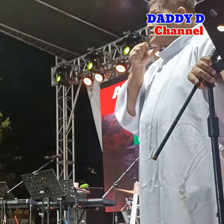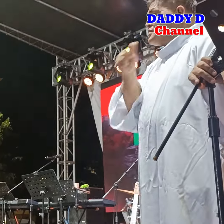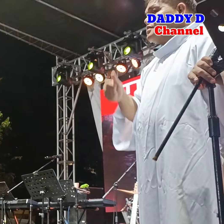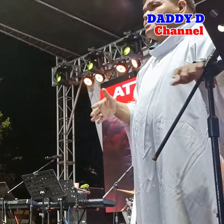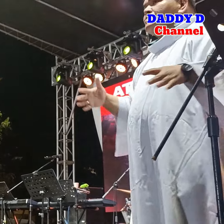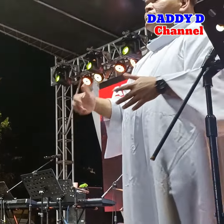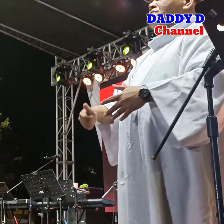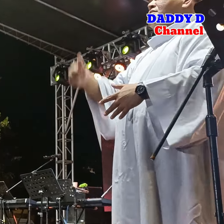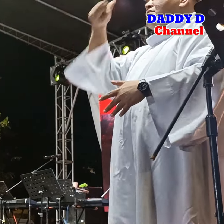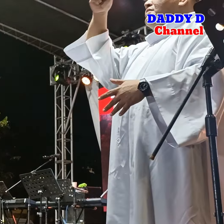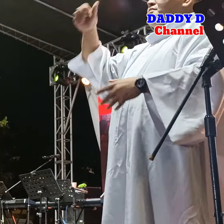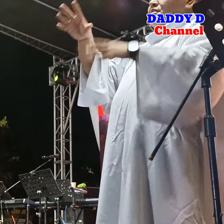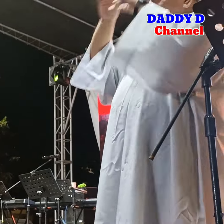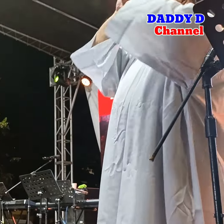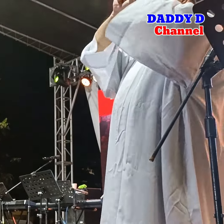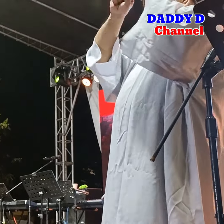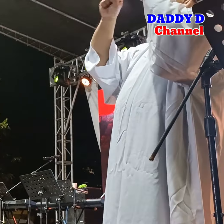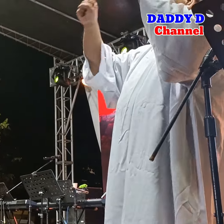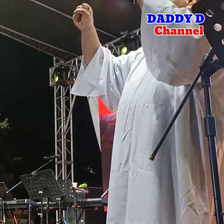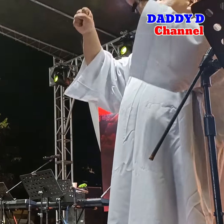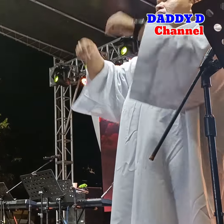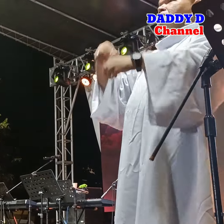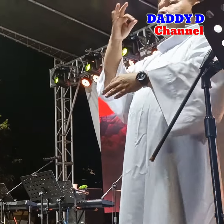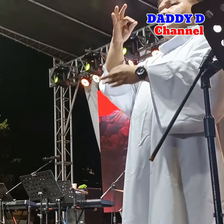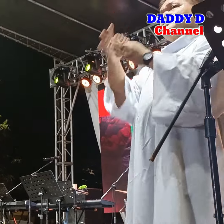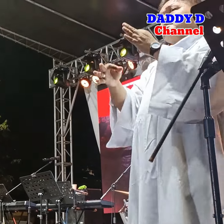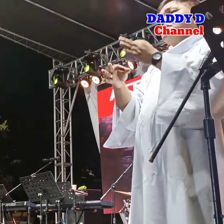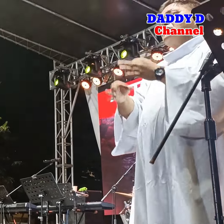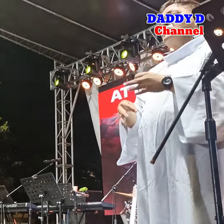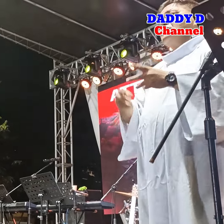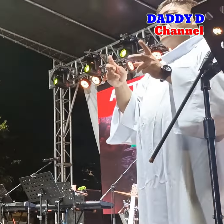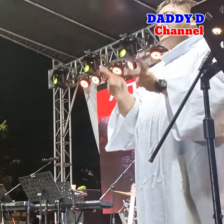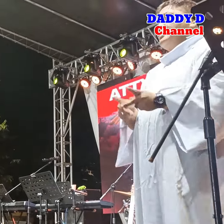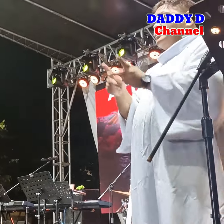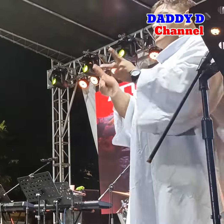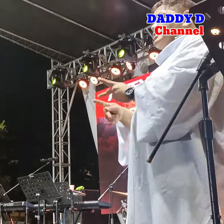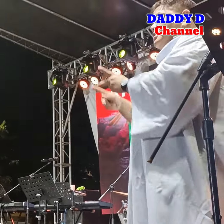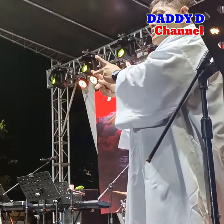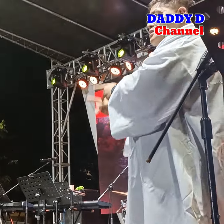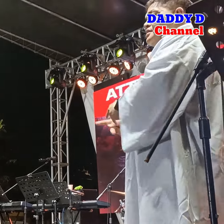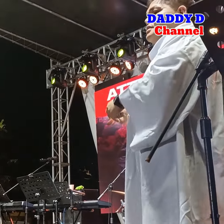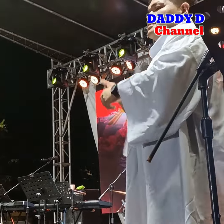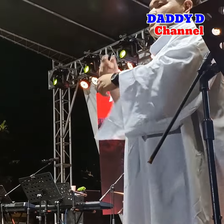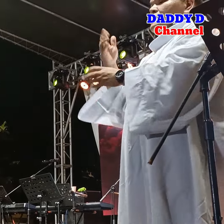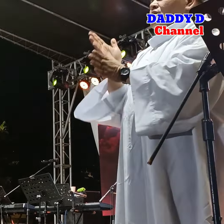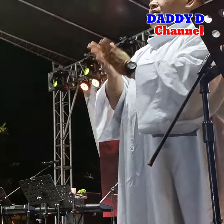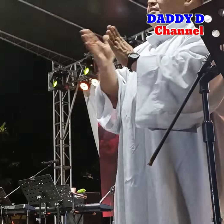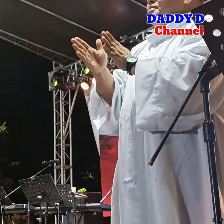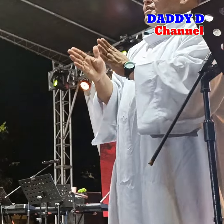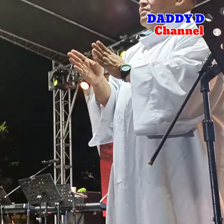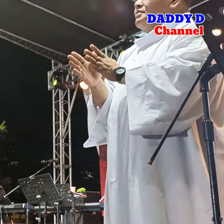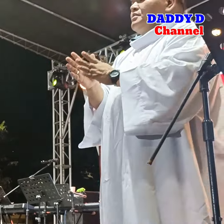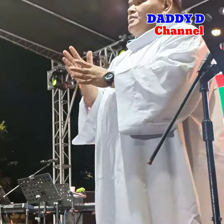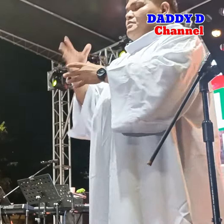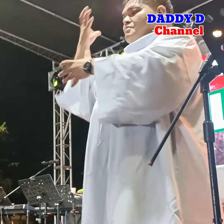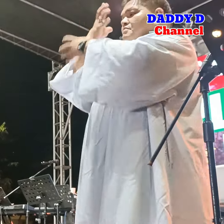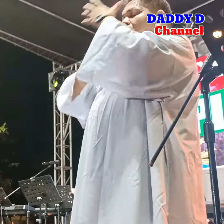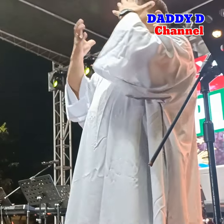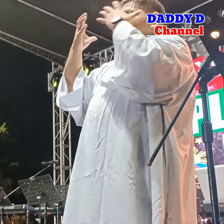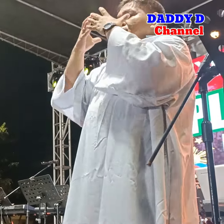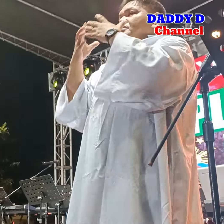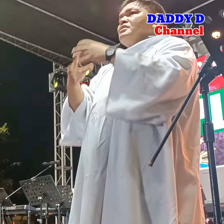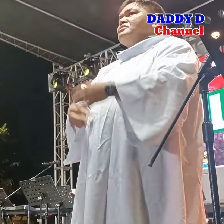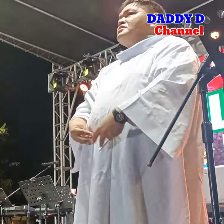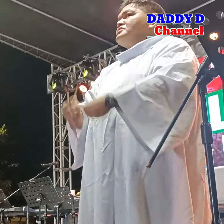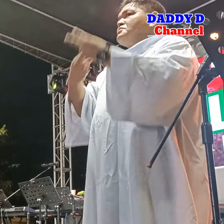siya mananatiling presidente kung hindi niya aasikasuhin ang problema ng bayan. Obligasyon niya